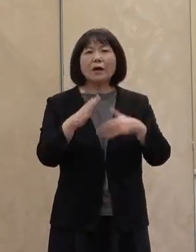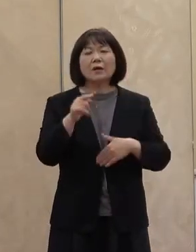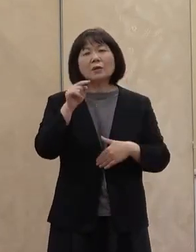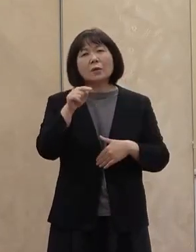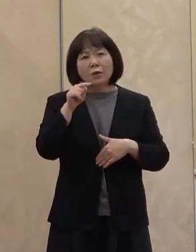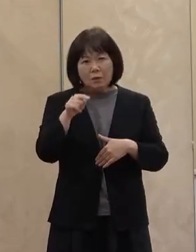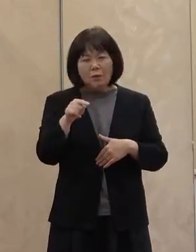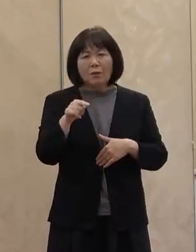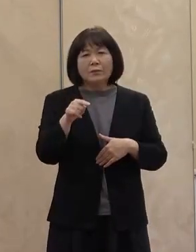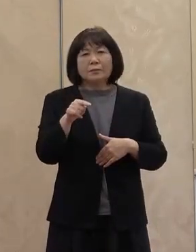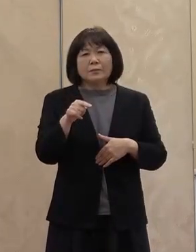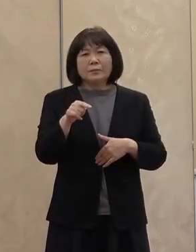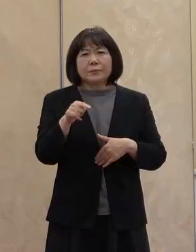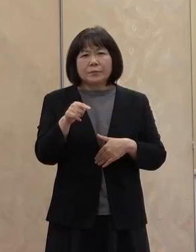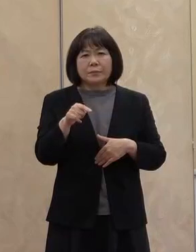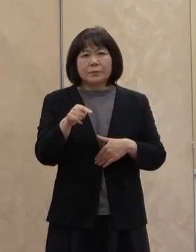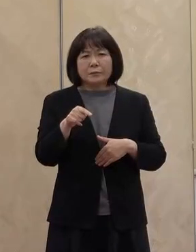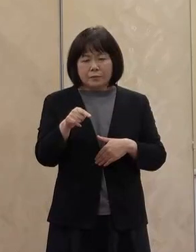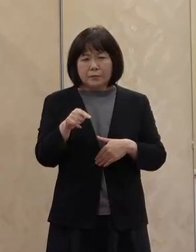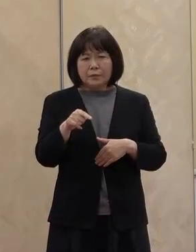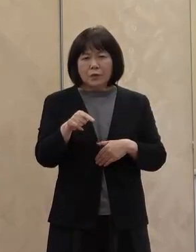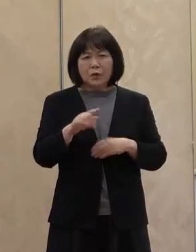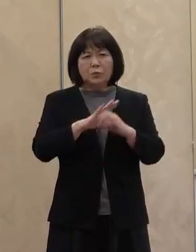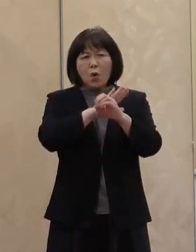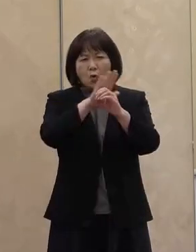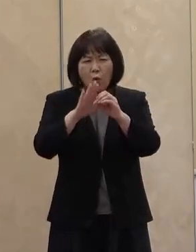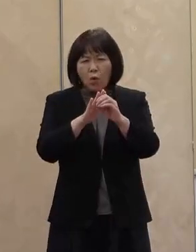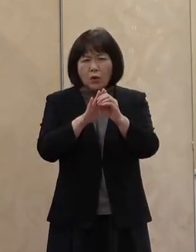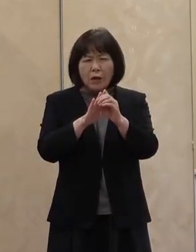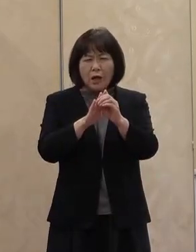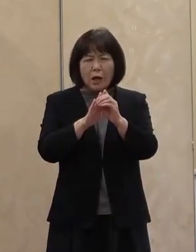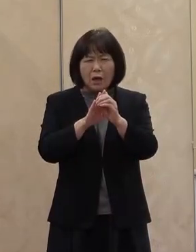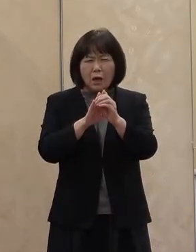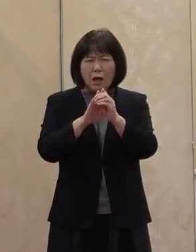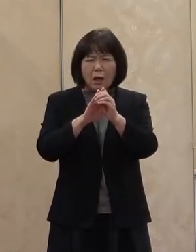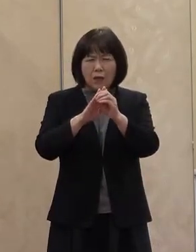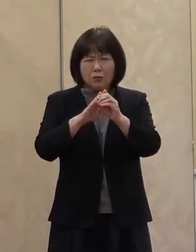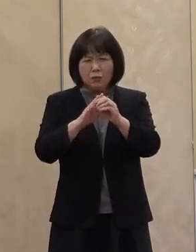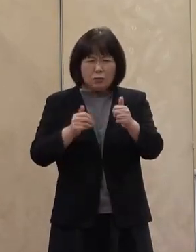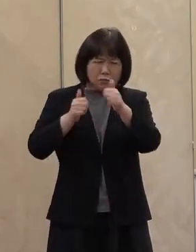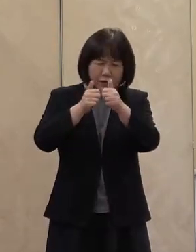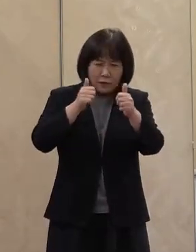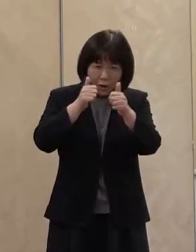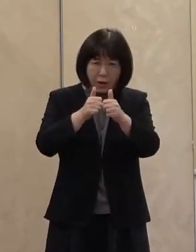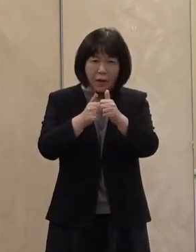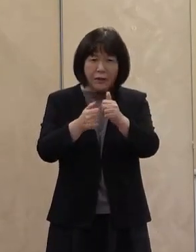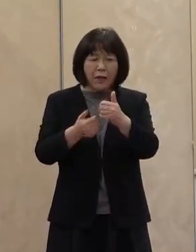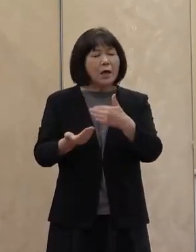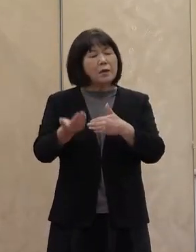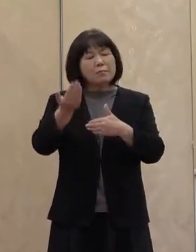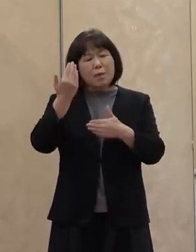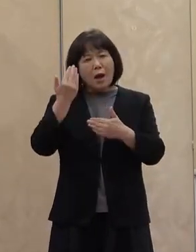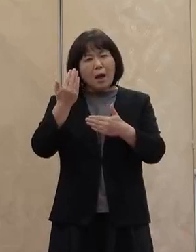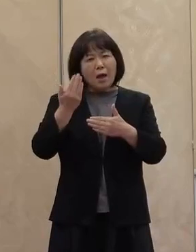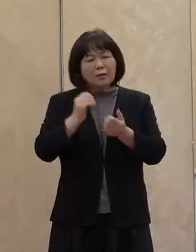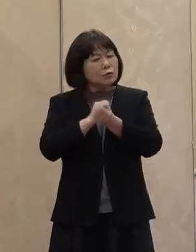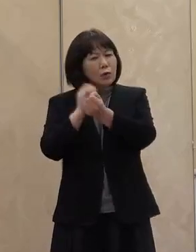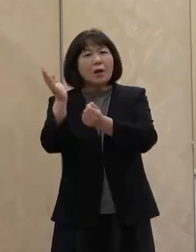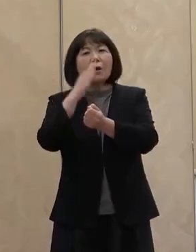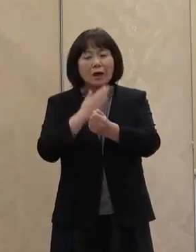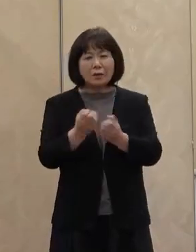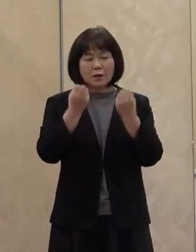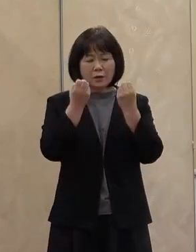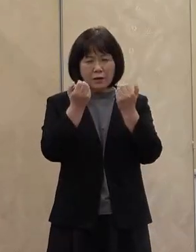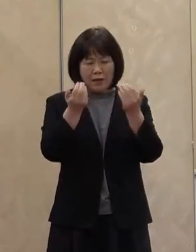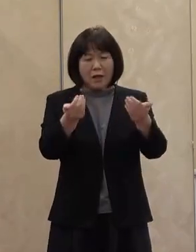ある意味全く未知のウイルスとの戦いの中で、前例にとらわれず必要なことをどんどん対